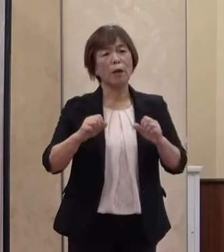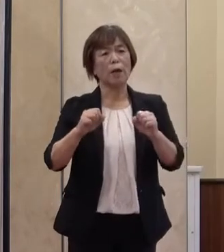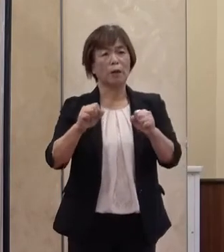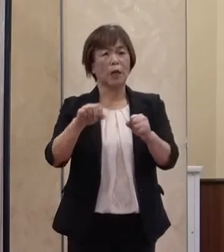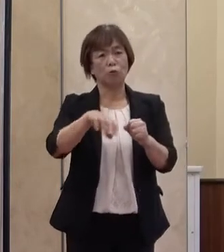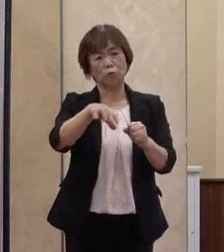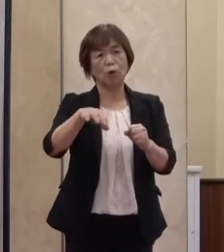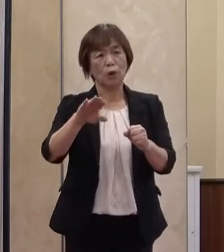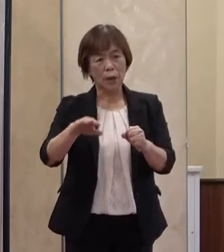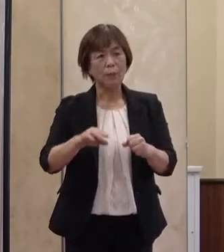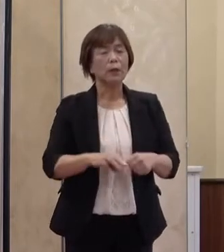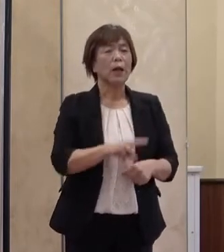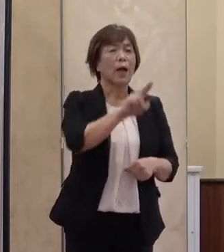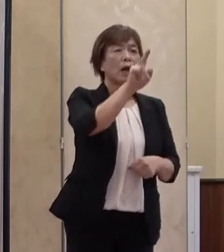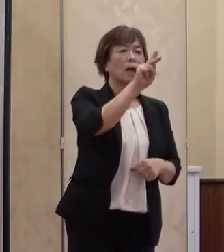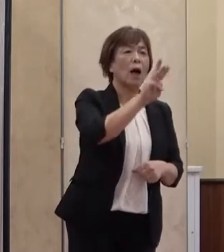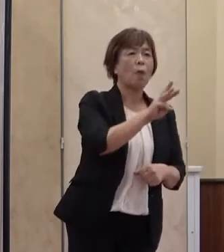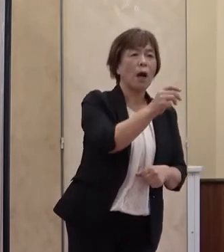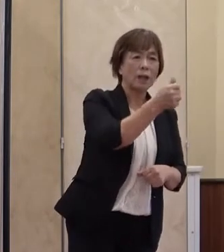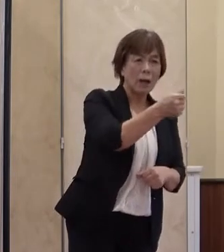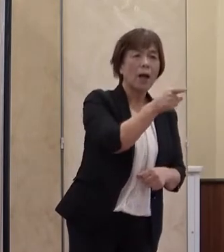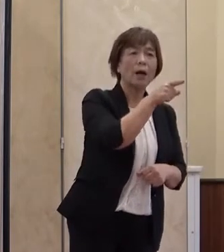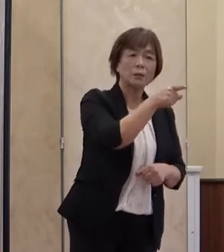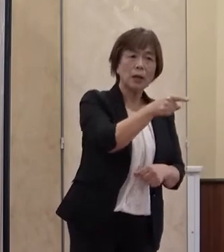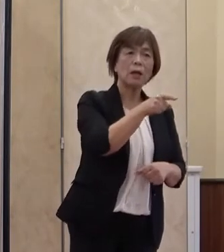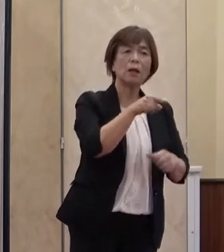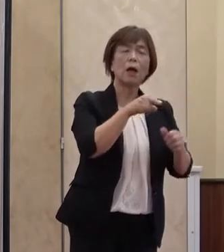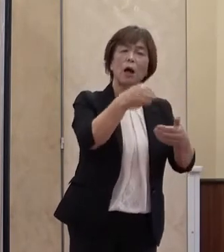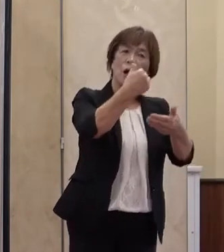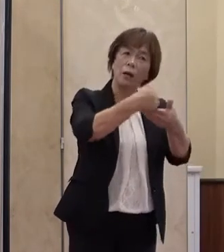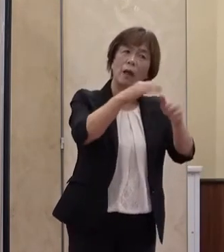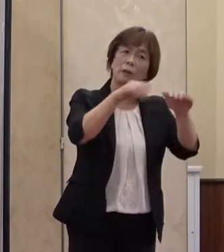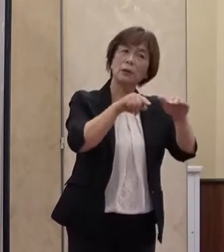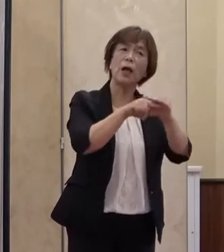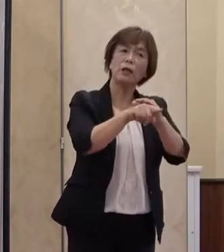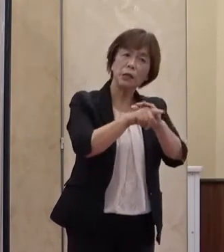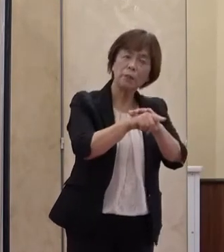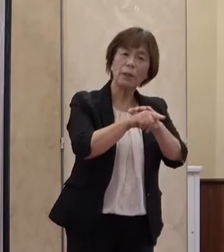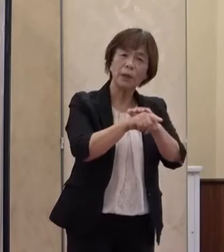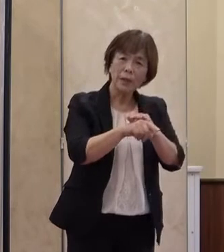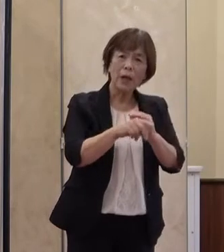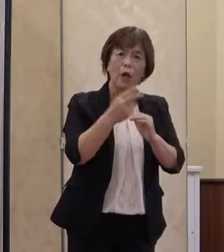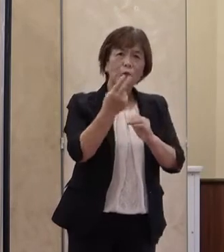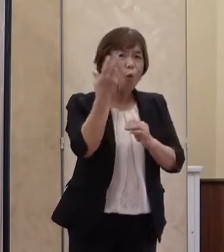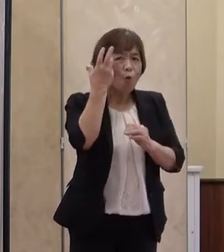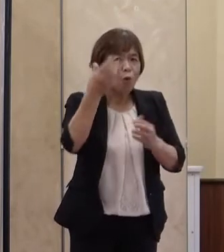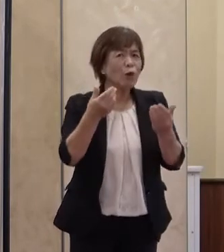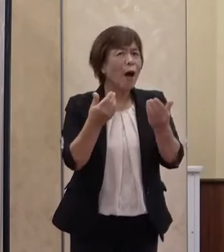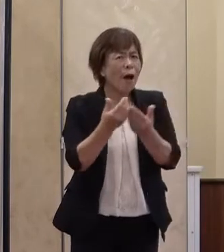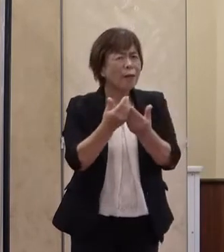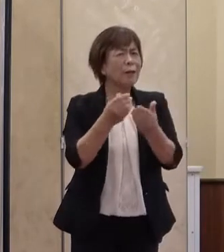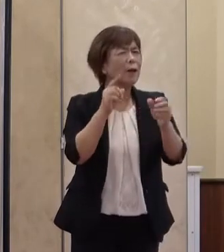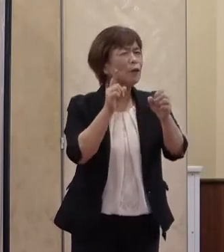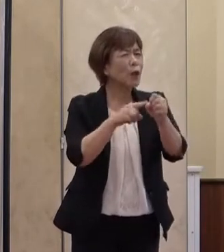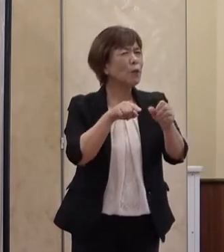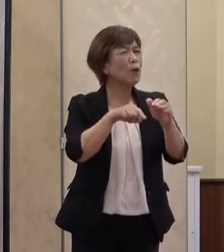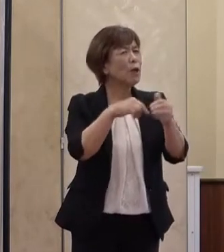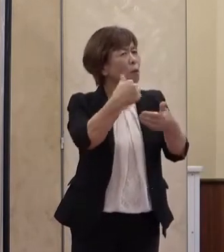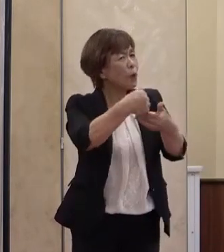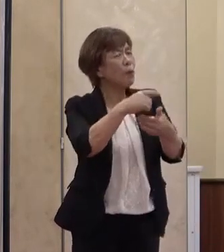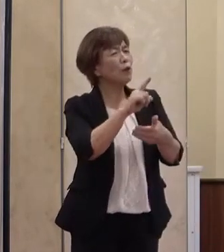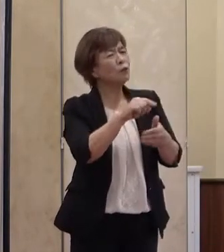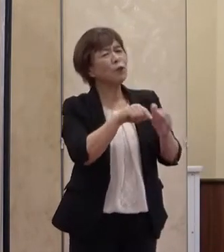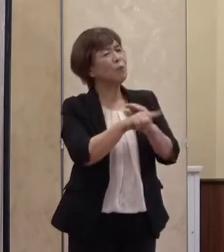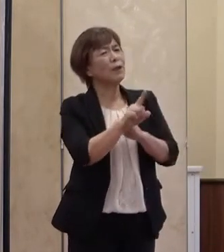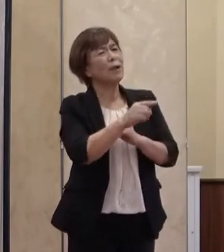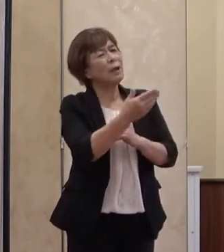その川田さんが、まあ、どういう意味で半島構想でどういうふうに言っているのかは知りませんけれども、災害のハード対策としては着実